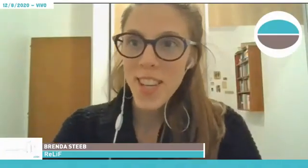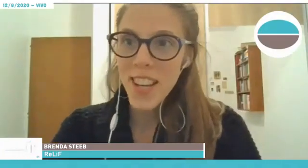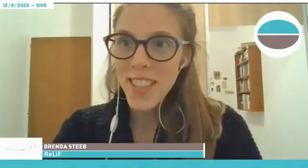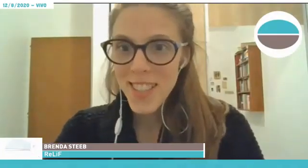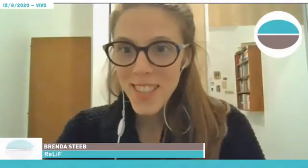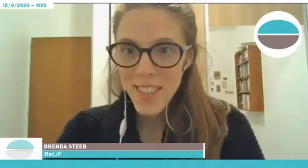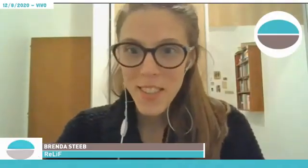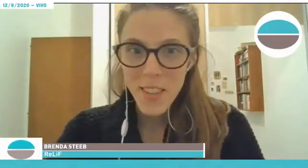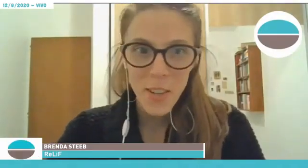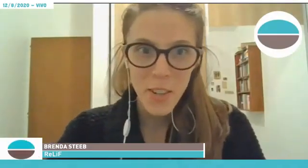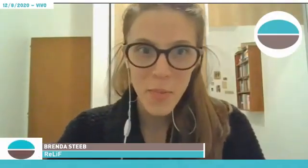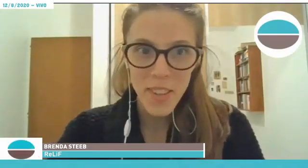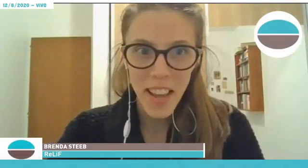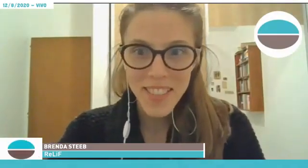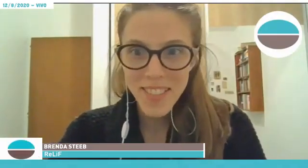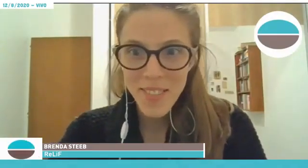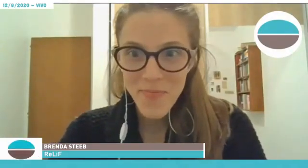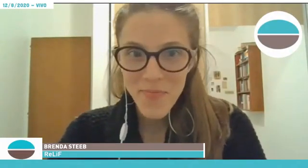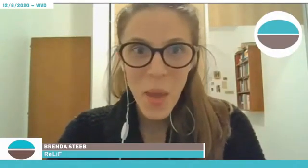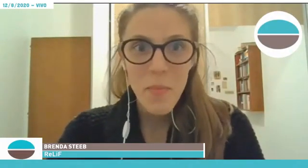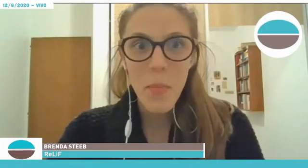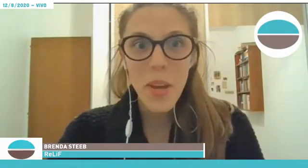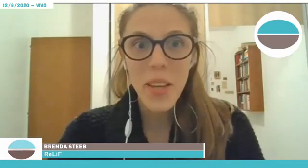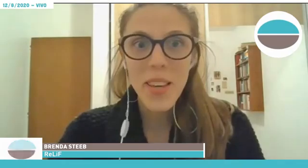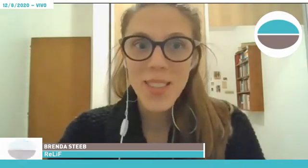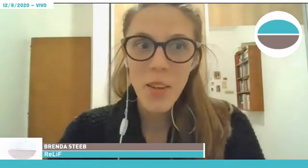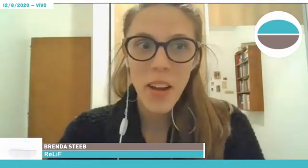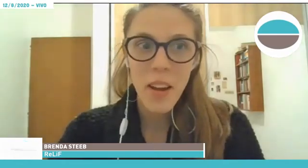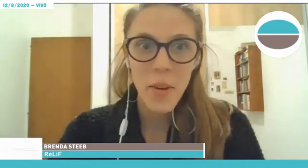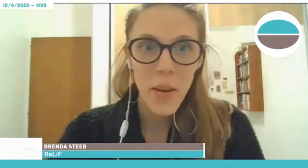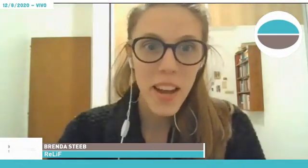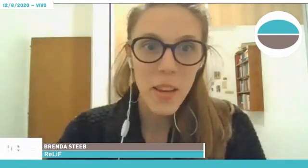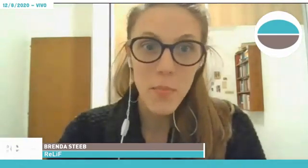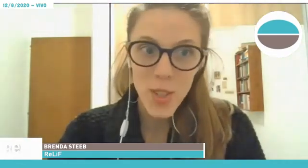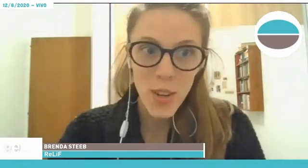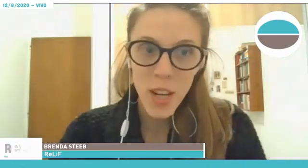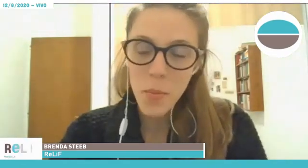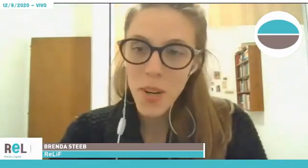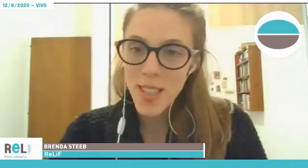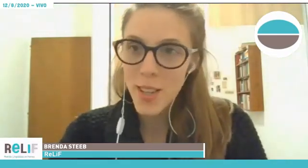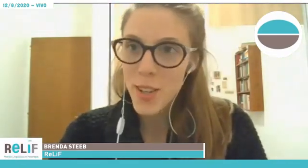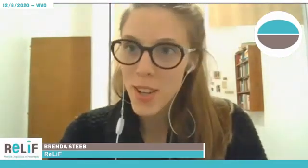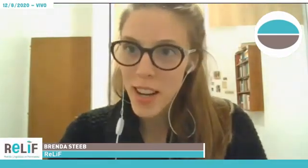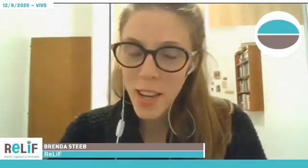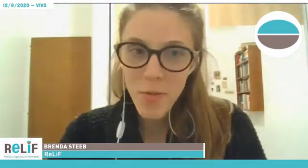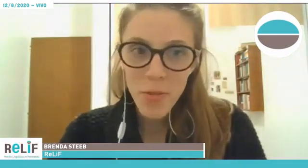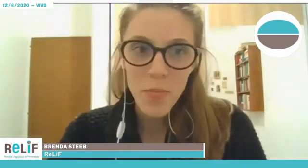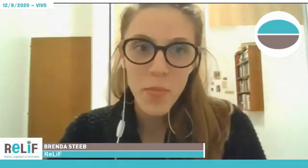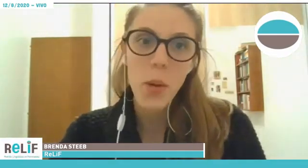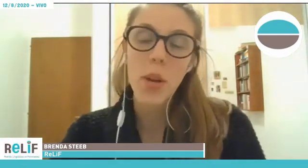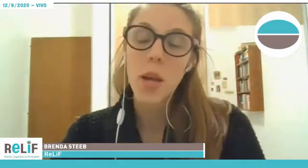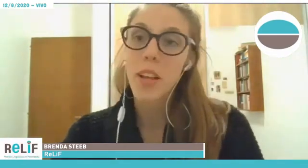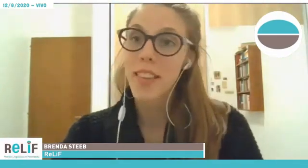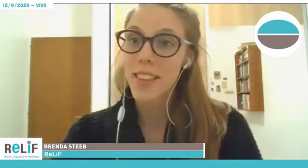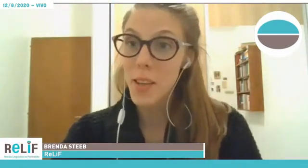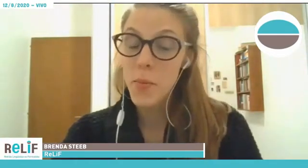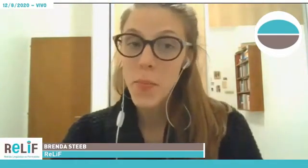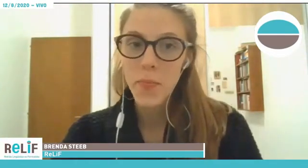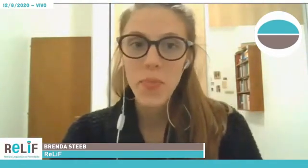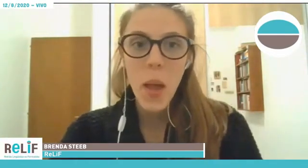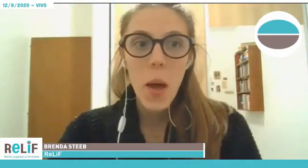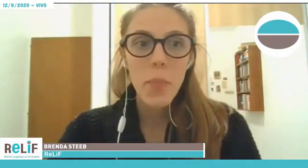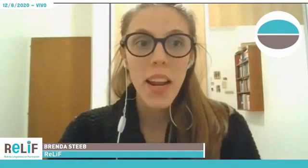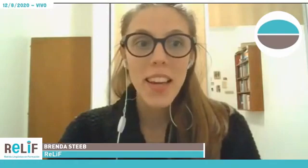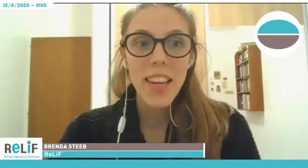Buenas noches, ¿cómo están? Bienvenidos a una nueva emisión de Conversatorio Relief. Mi nombre es Brenda